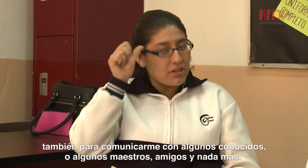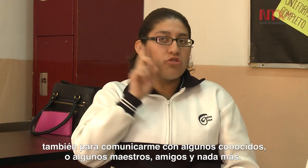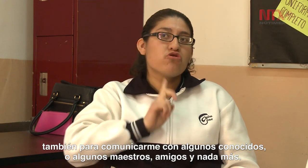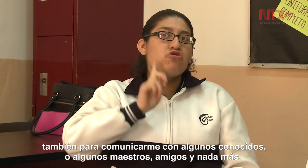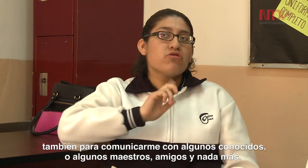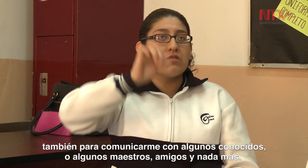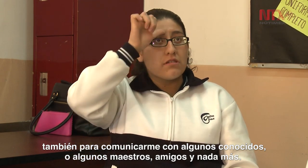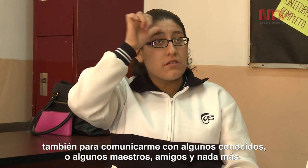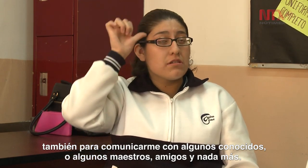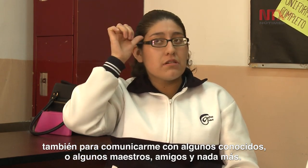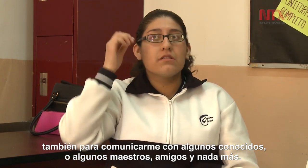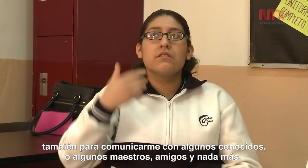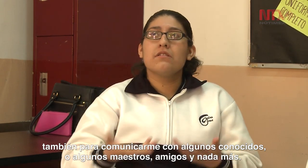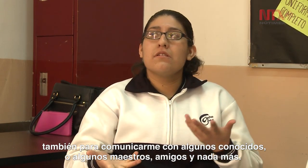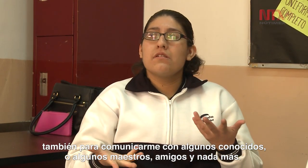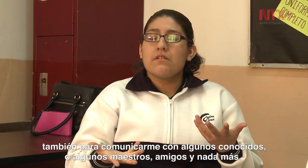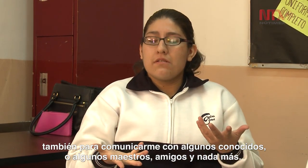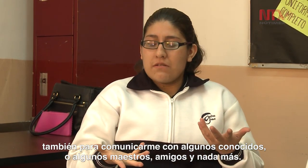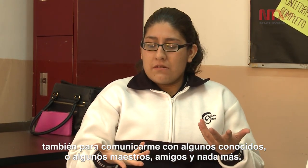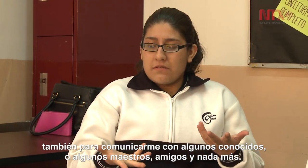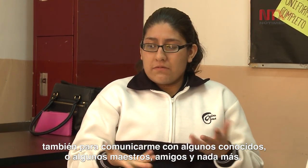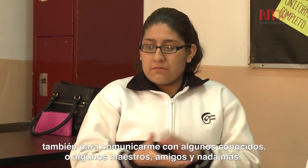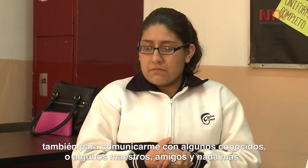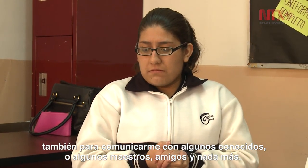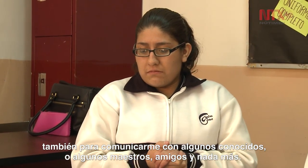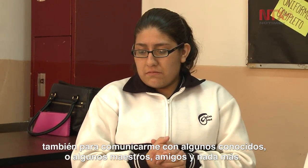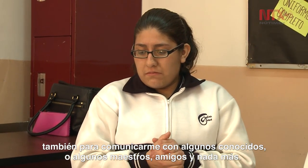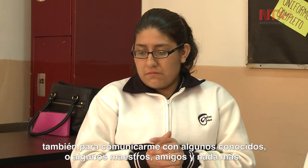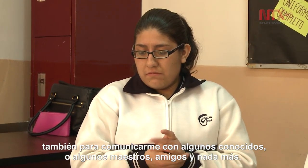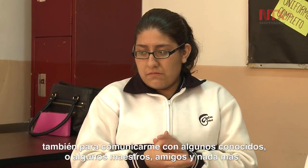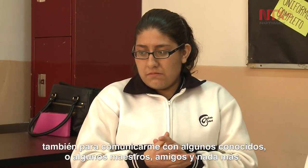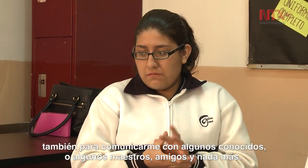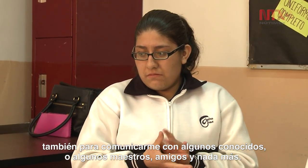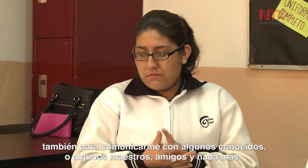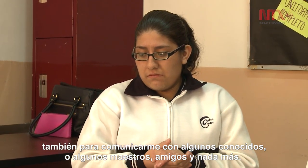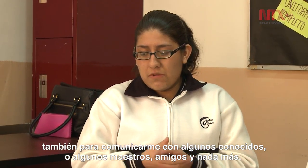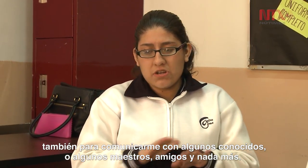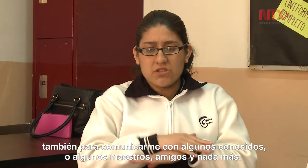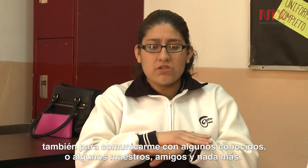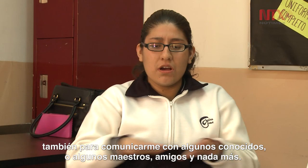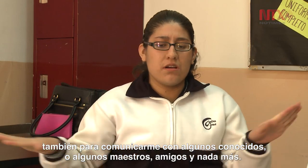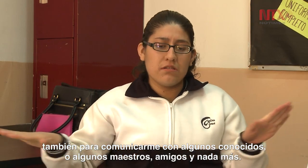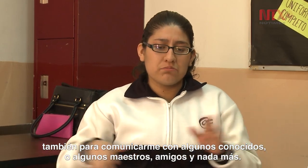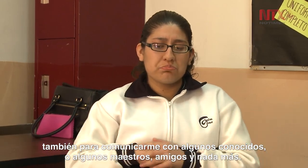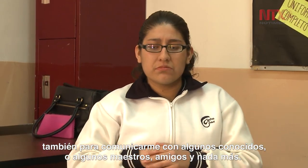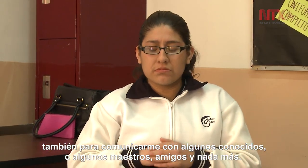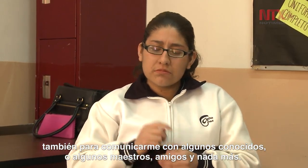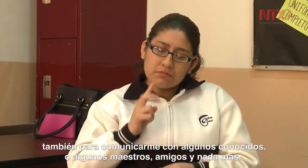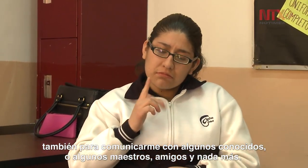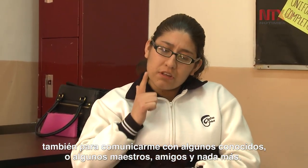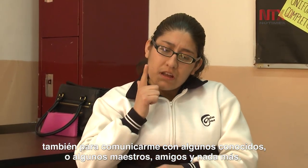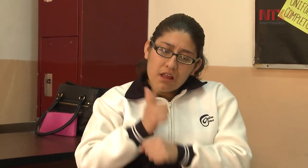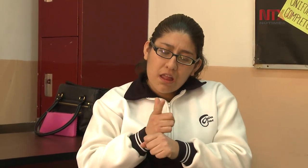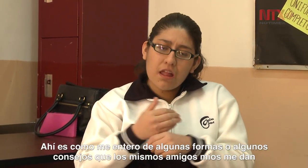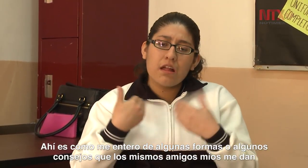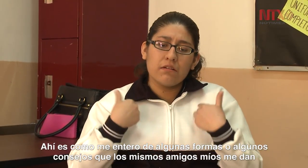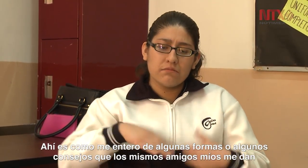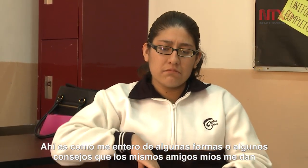y nada más. Y